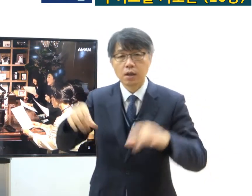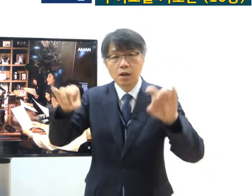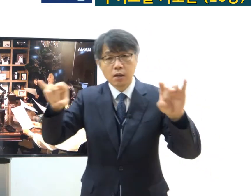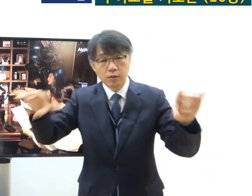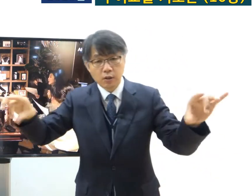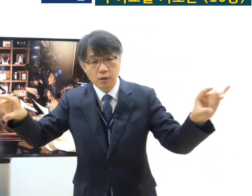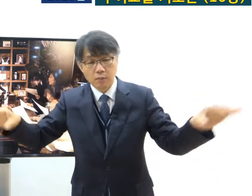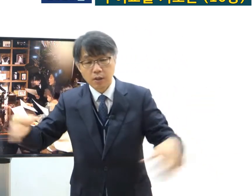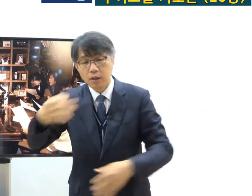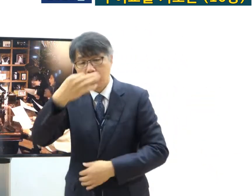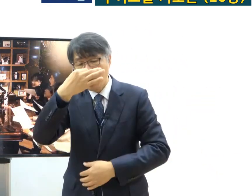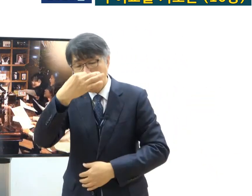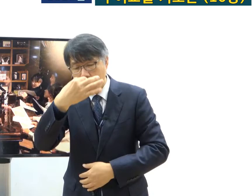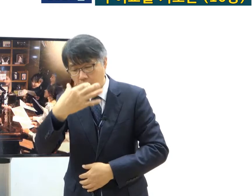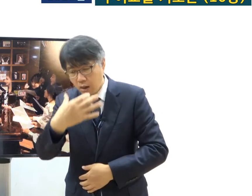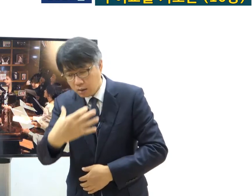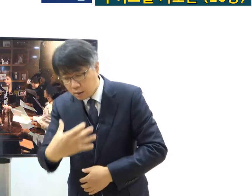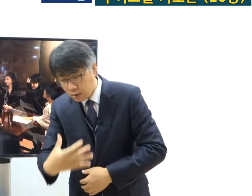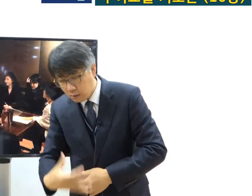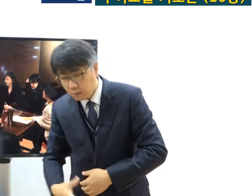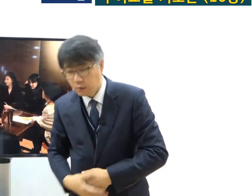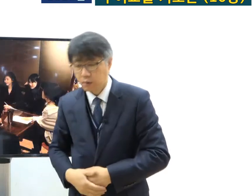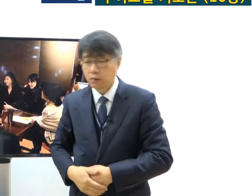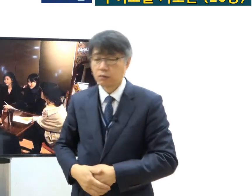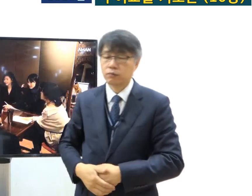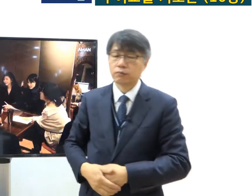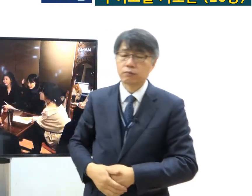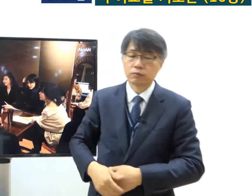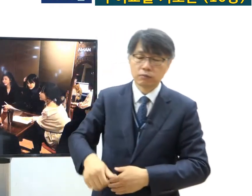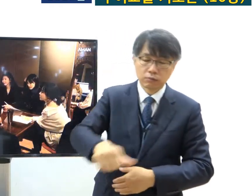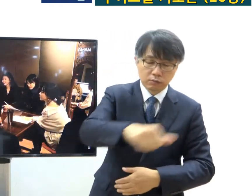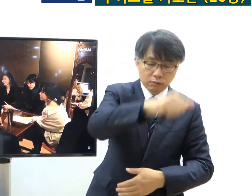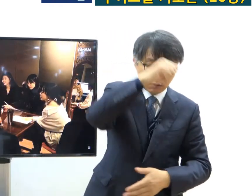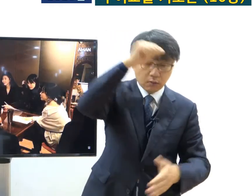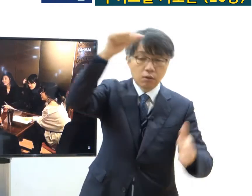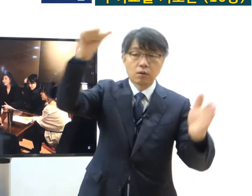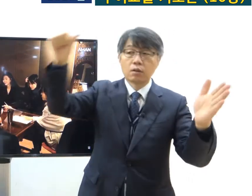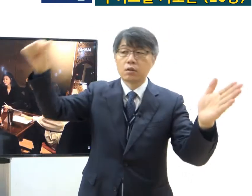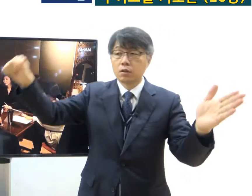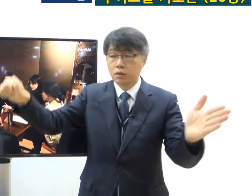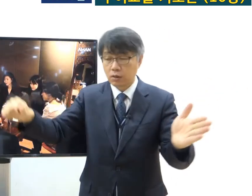우리가 저마다 힘을